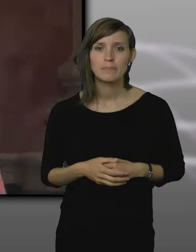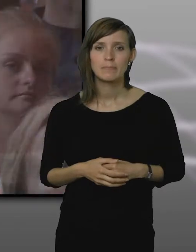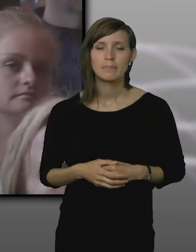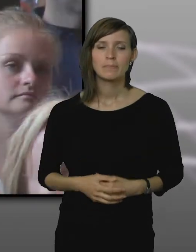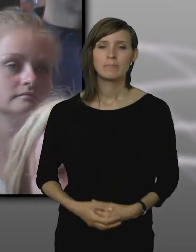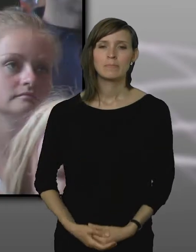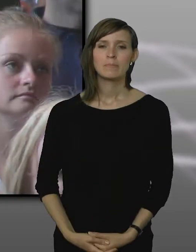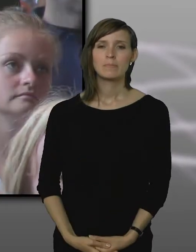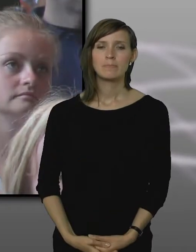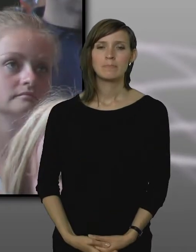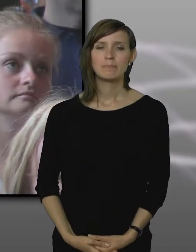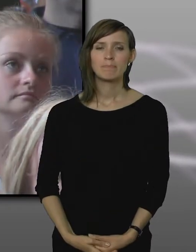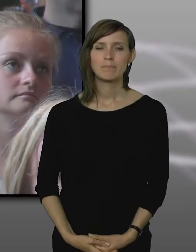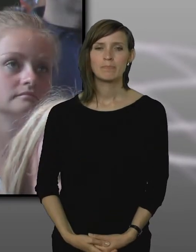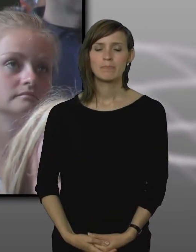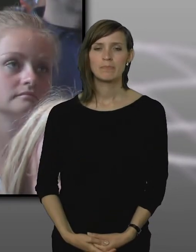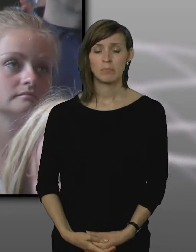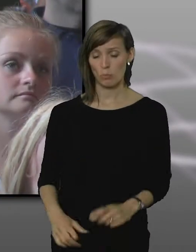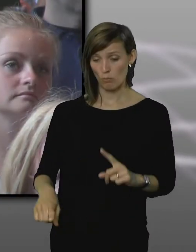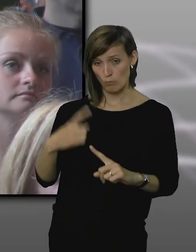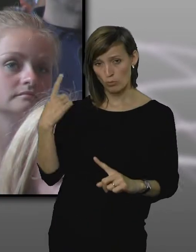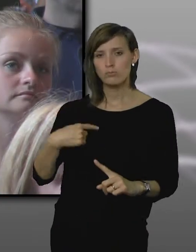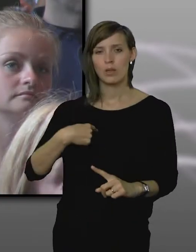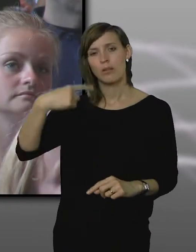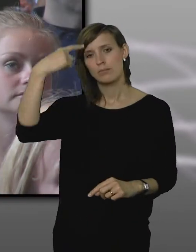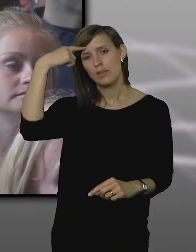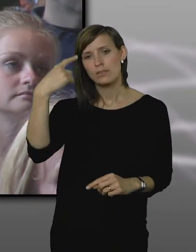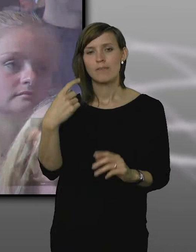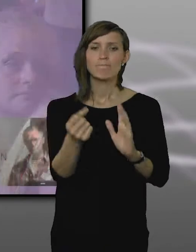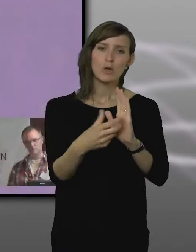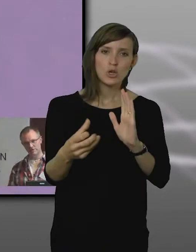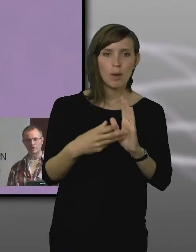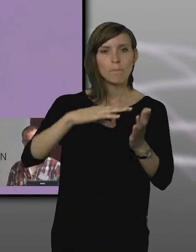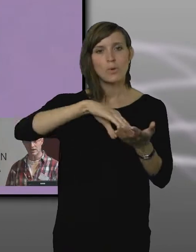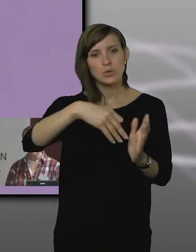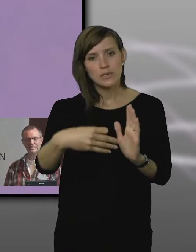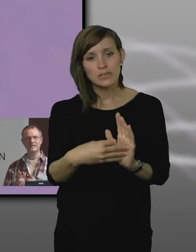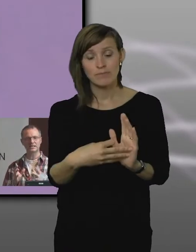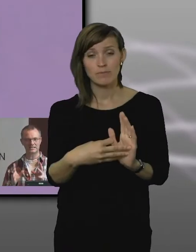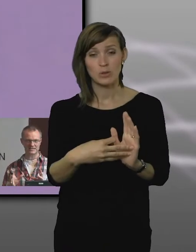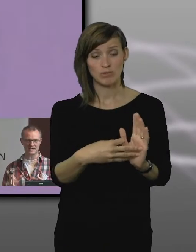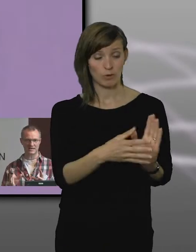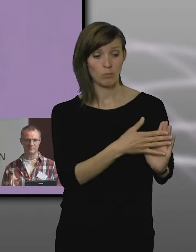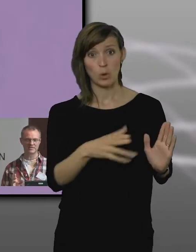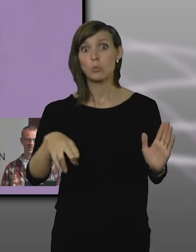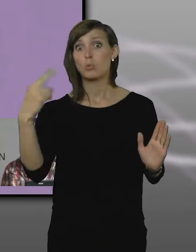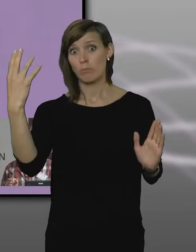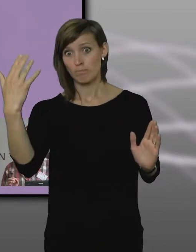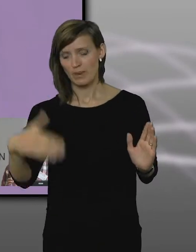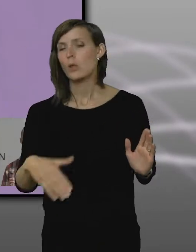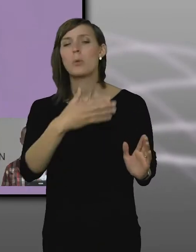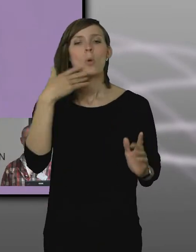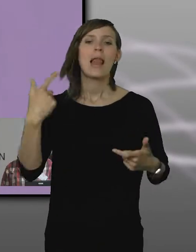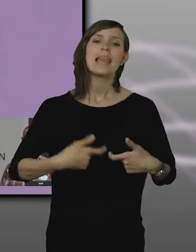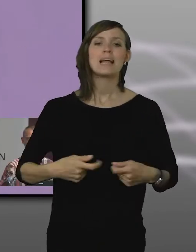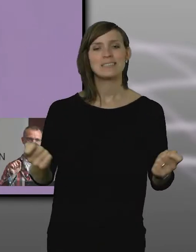Och jag tänkte först bara beskriva projektet lite grann så ni får se vad det blev. För nu är vi klara. Den är inte lanserad, det vill säga det finns